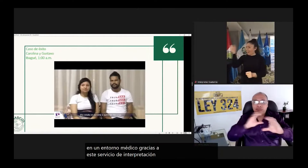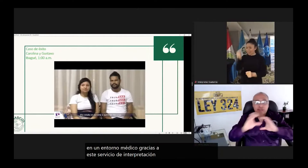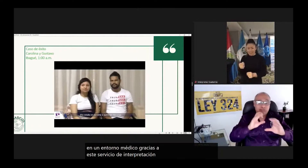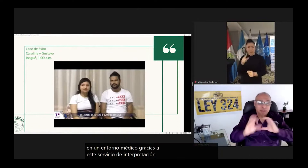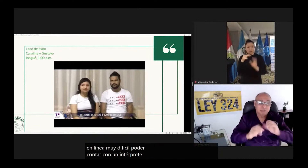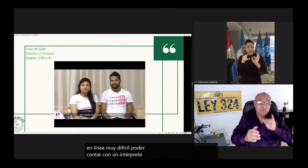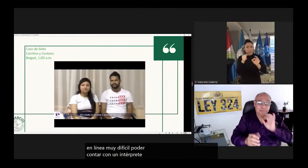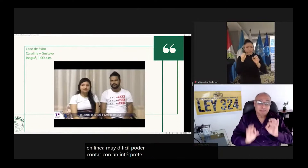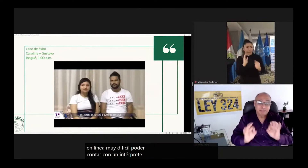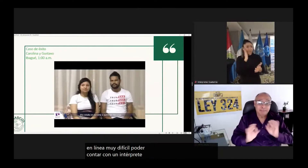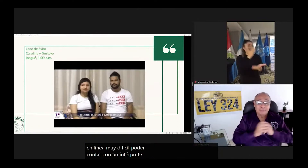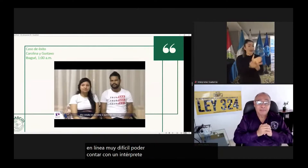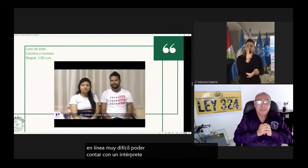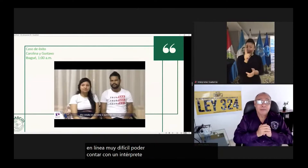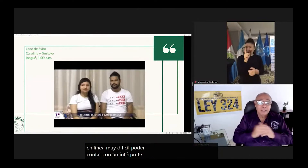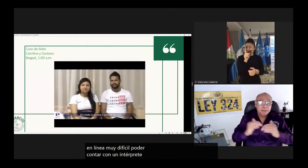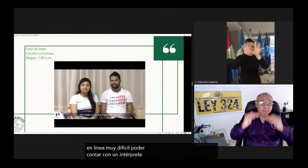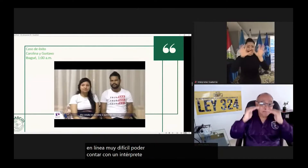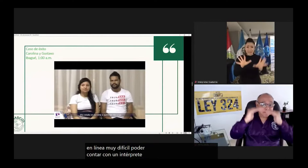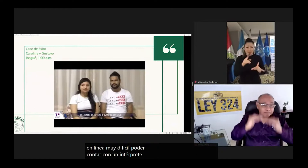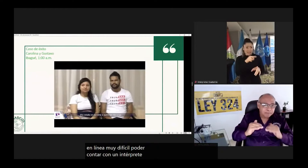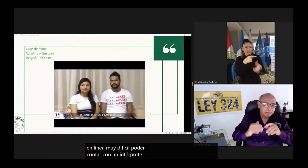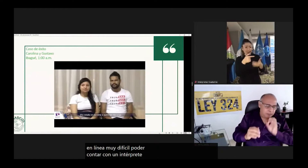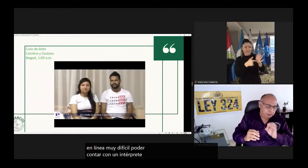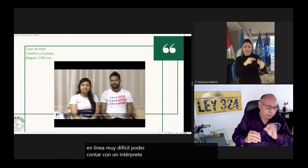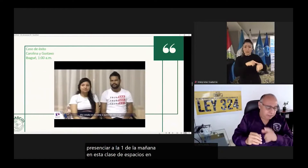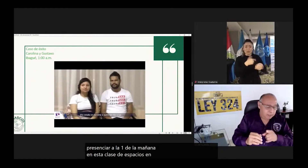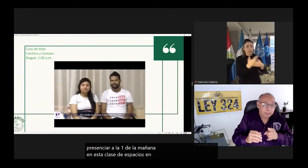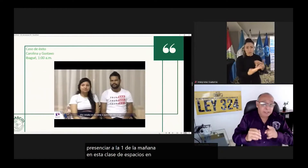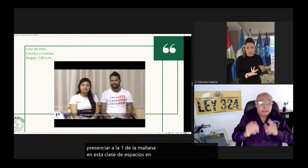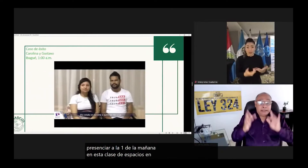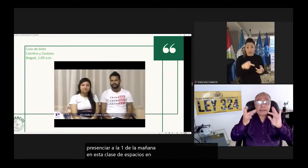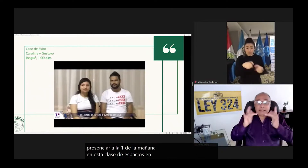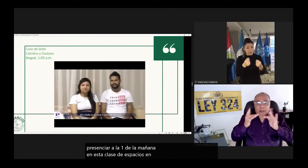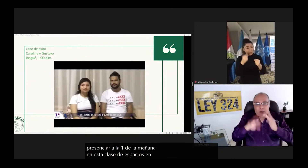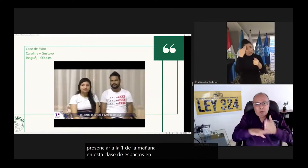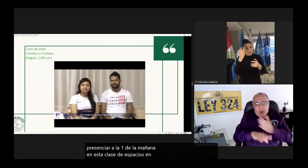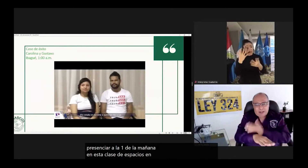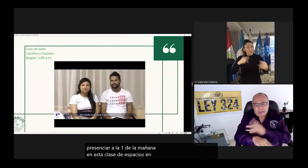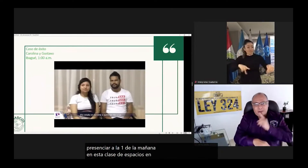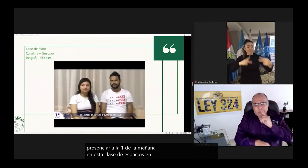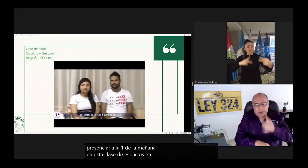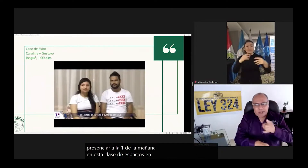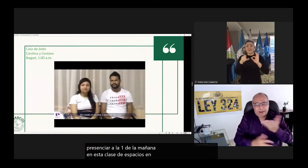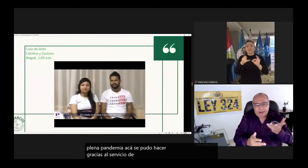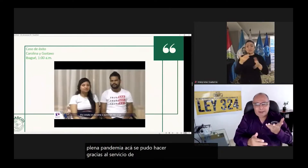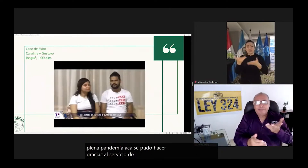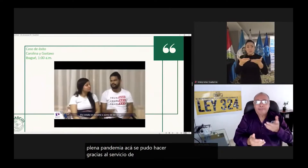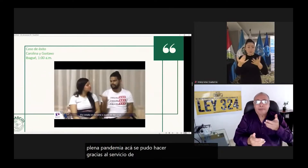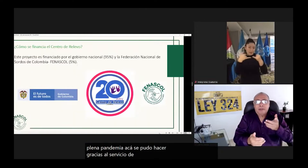a la 1 de la mañana en esta clase de espacios en plena pandemia. Acá se pudo hacer gracias al servicio de interpretación en línea.